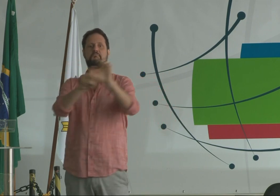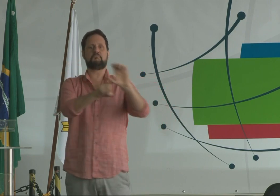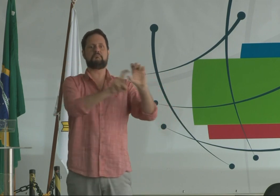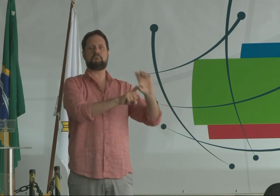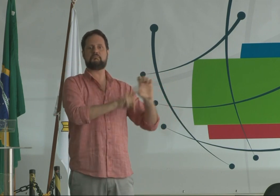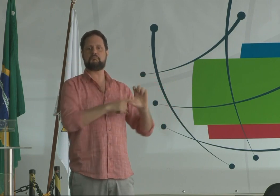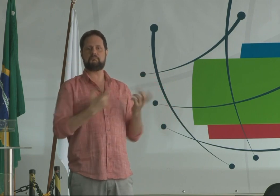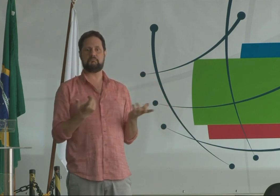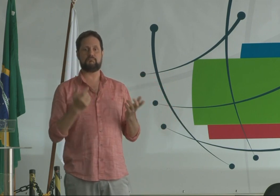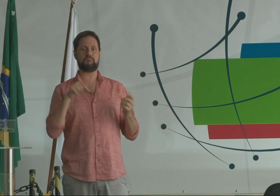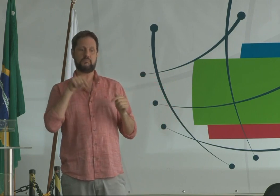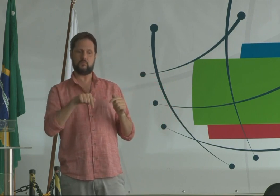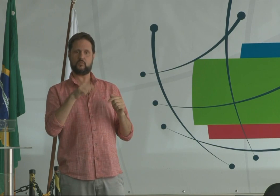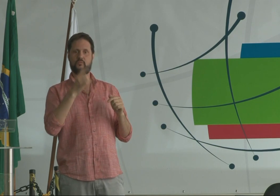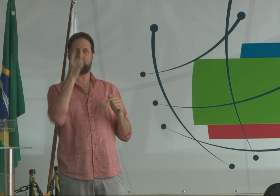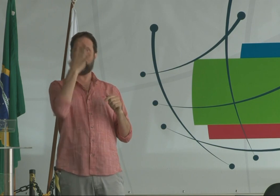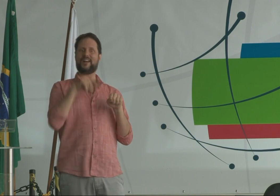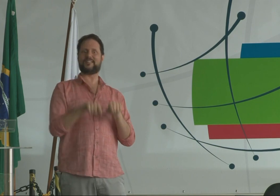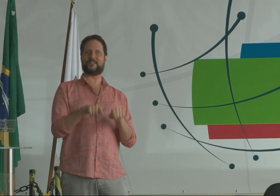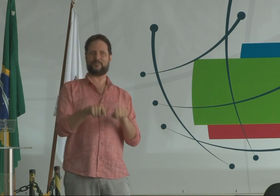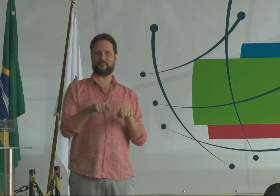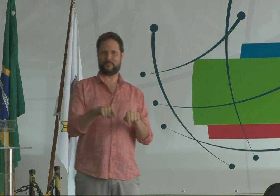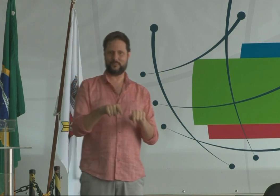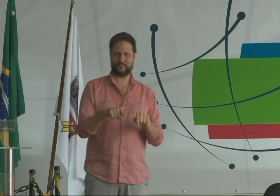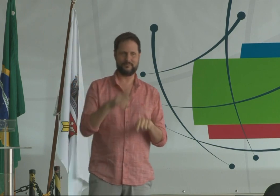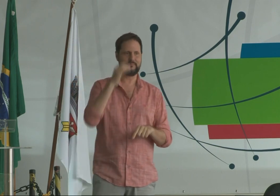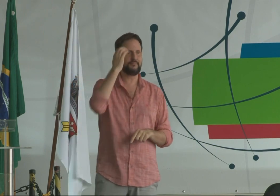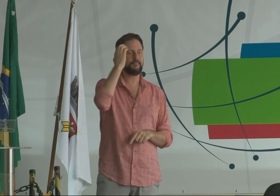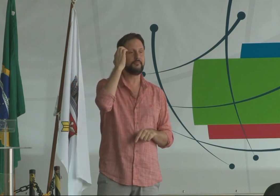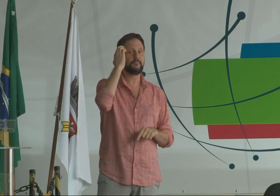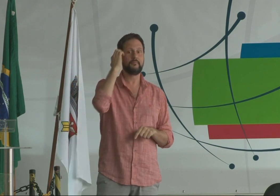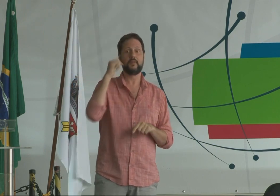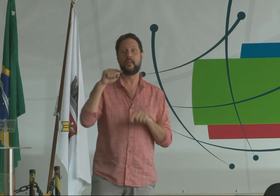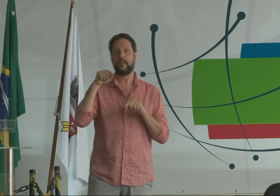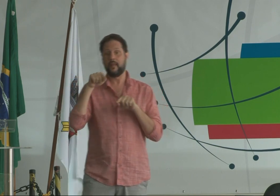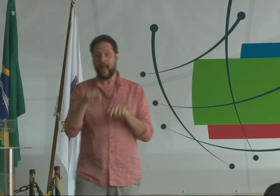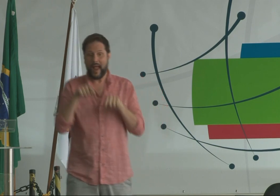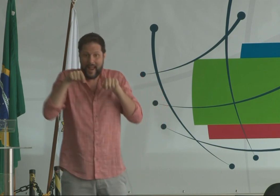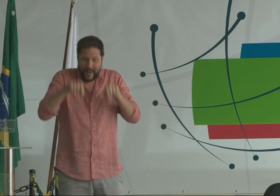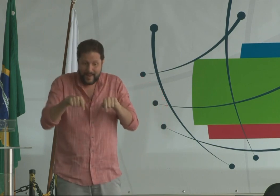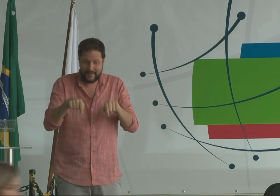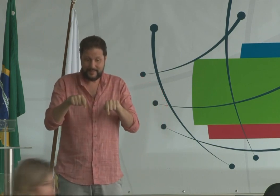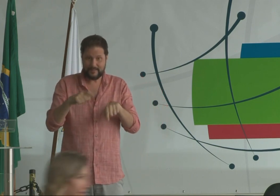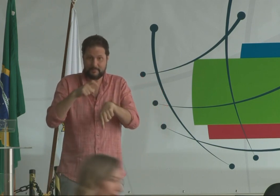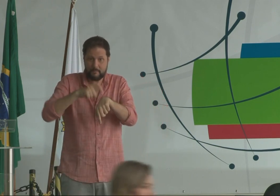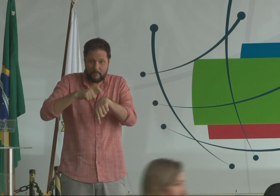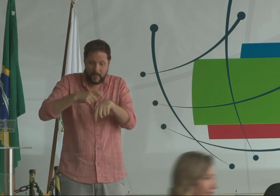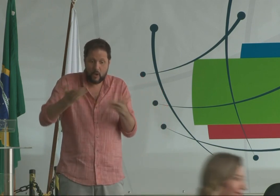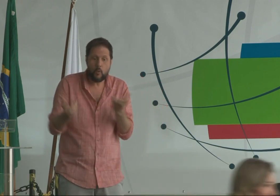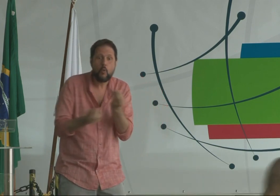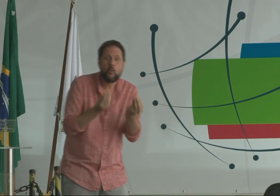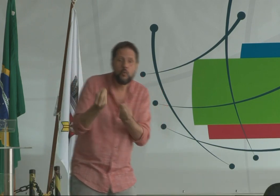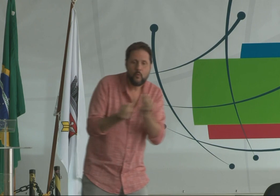questão de dependência, que era um fator olímpico da ausência, essas tecnologias específicas, era muito mais grave para a gente naquela época.